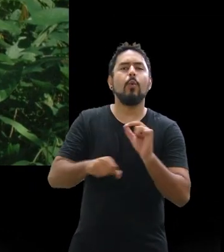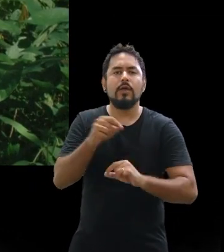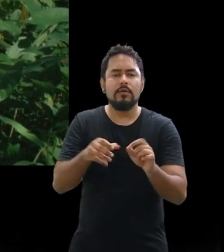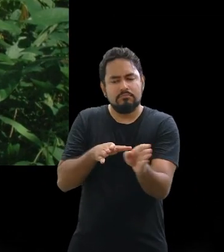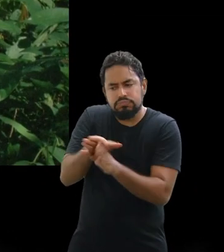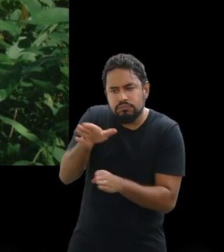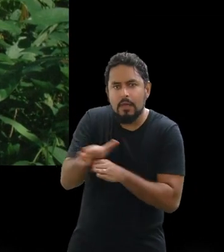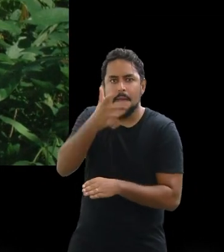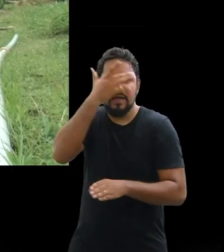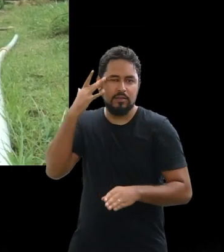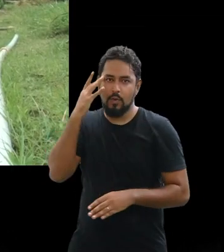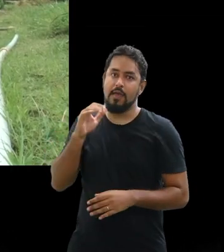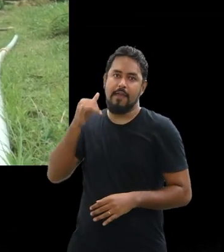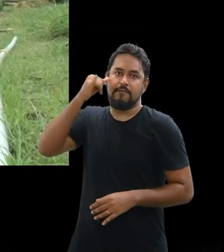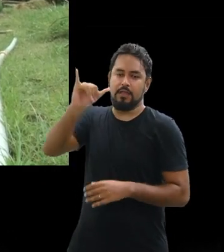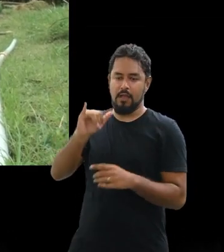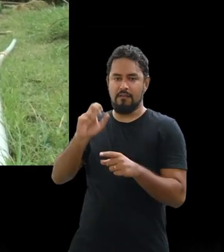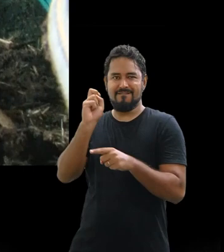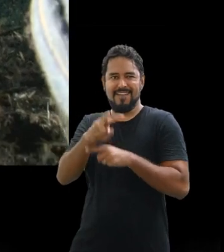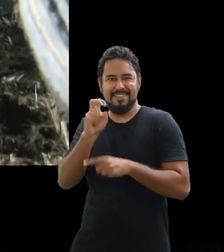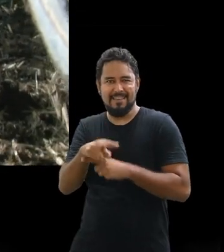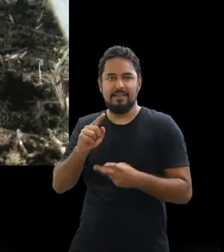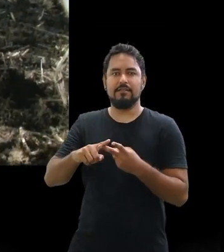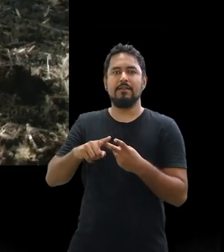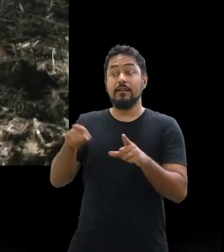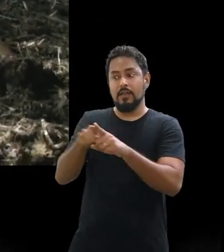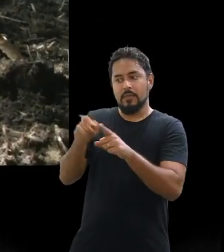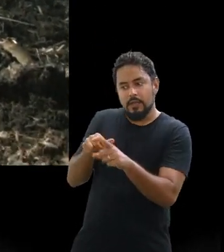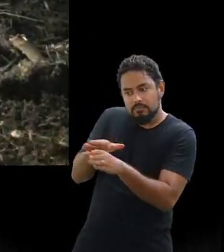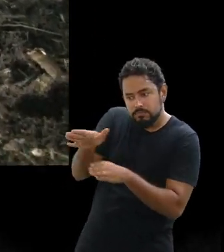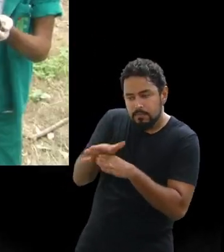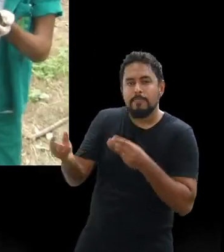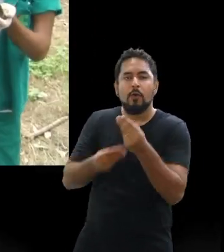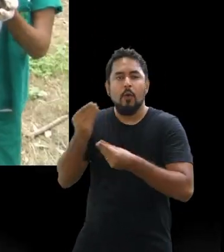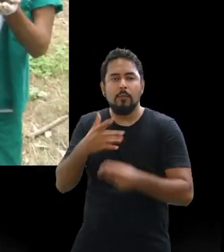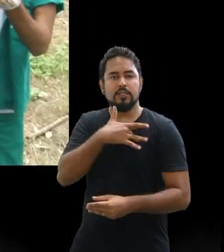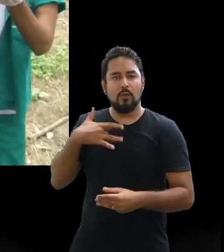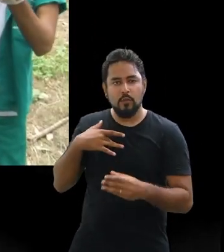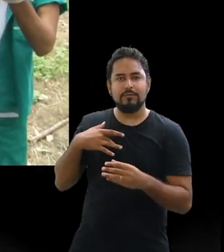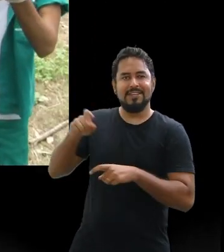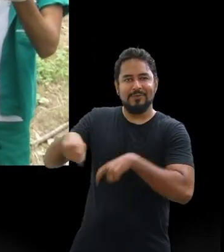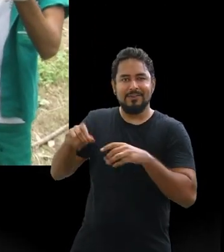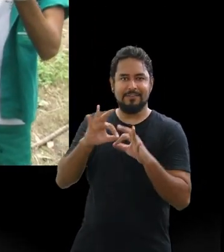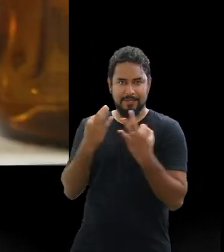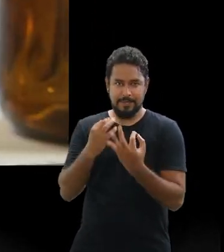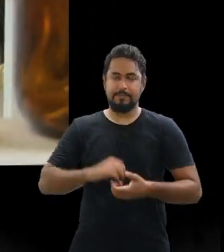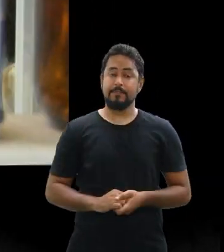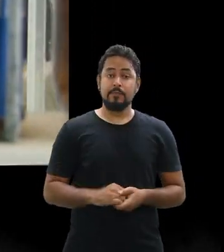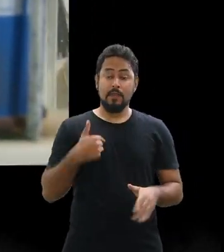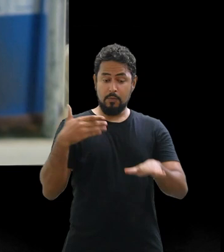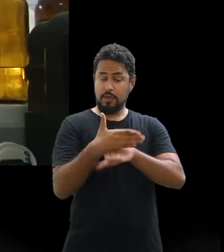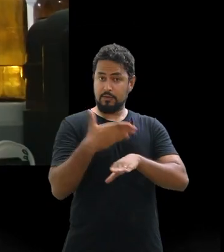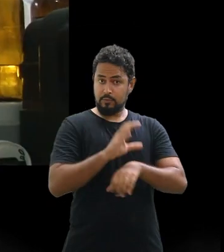que orienta as pessoas a não usar veneno, orienta as pessoas a trabalhar de uma forma mais saudável com a agricultura familiar. Eu faço